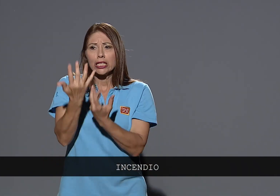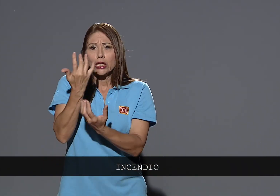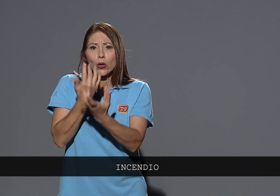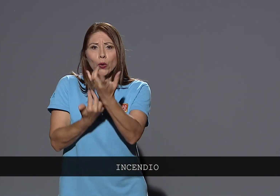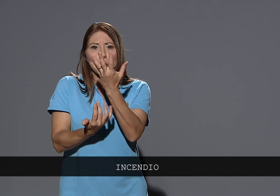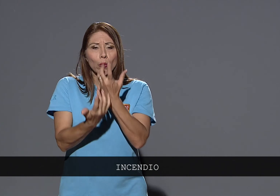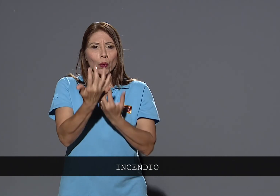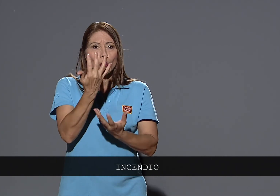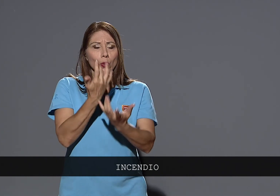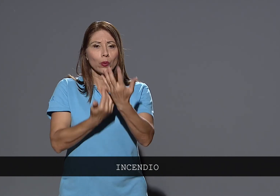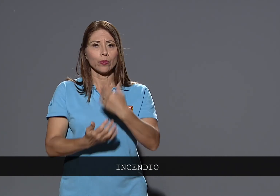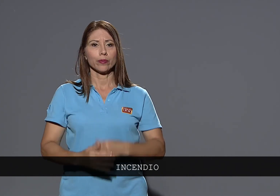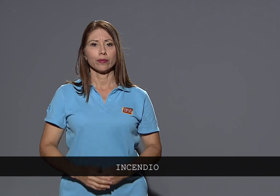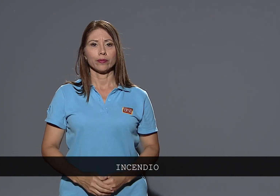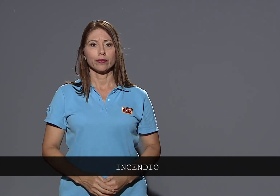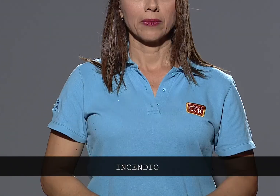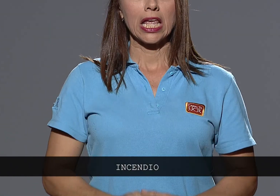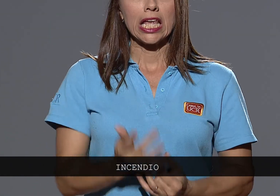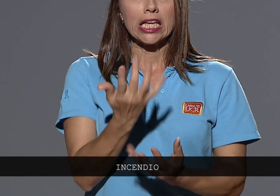Incendio,